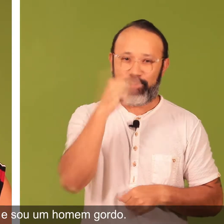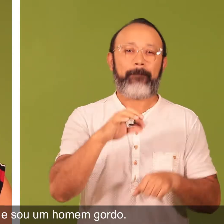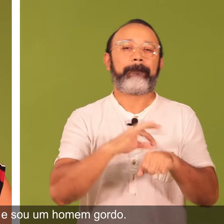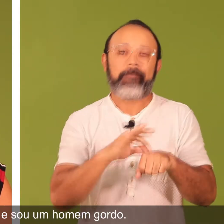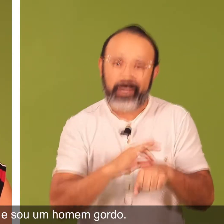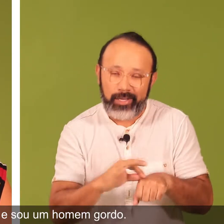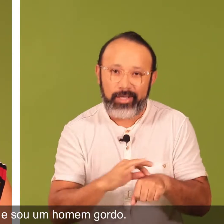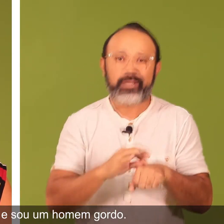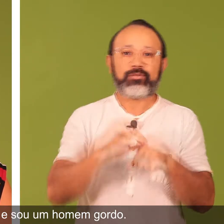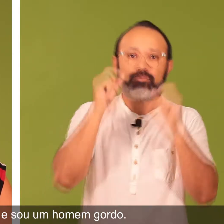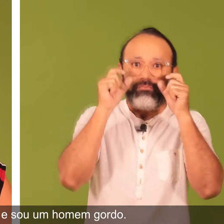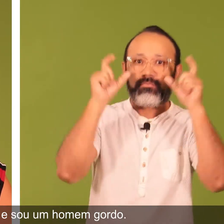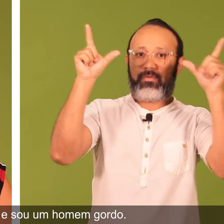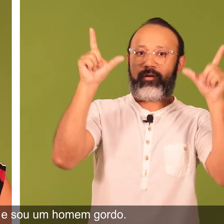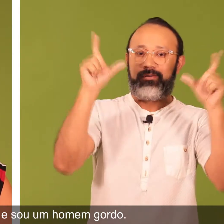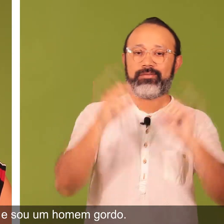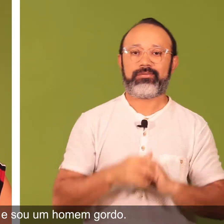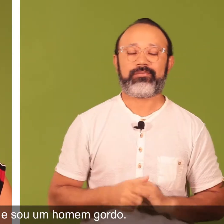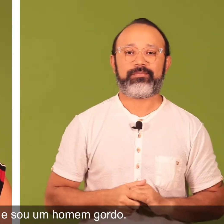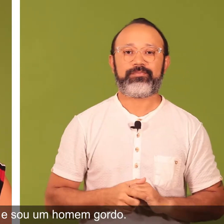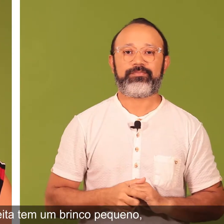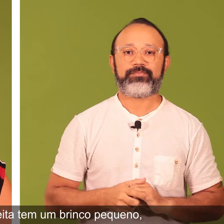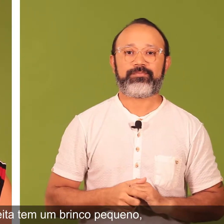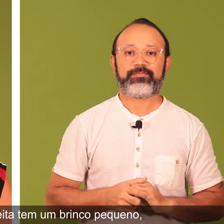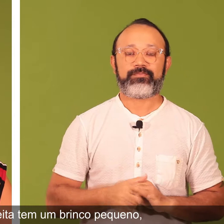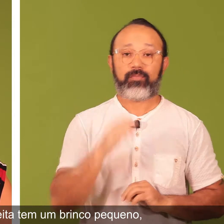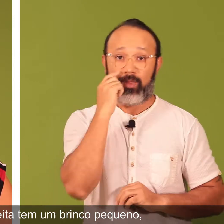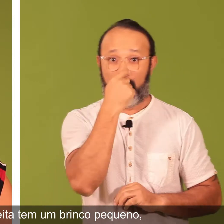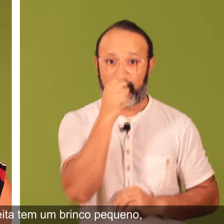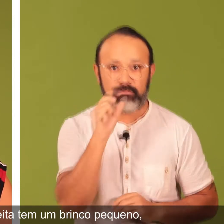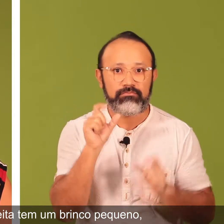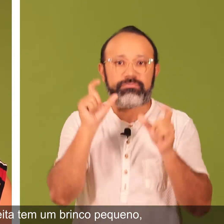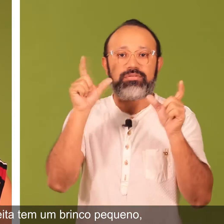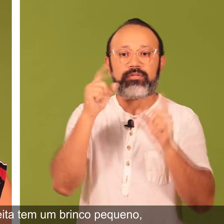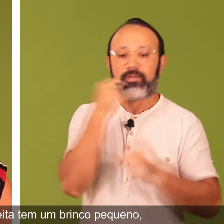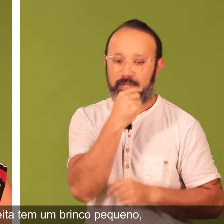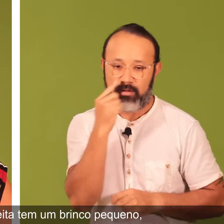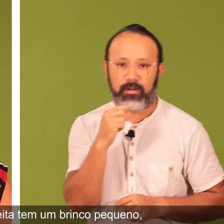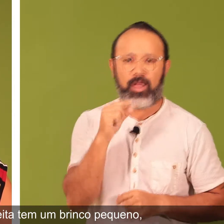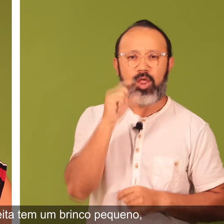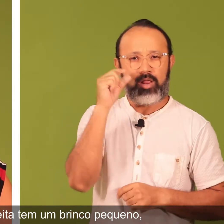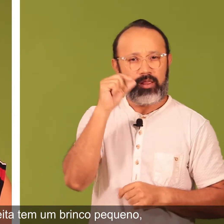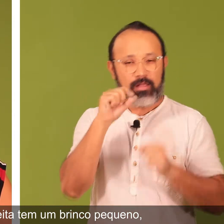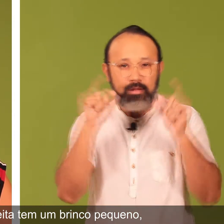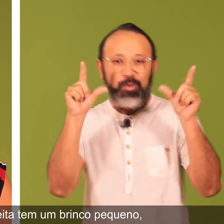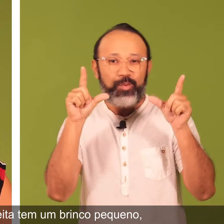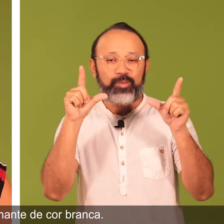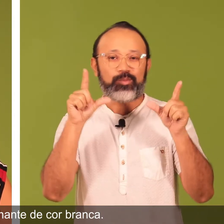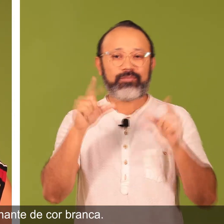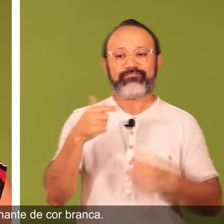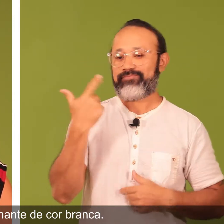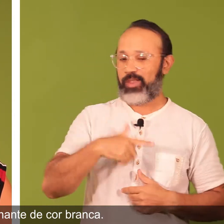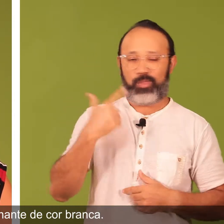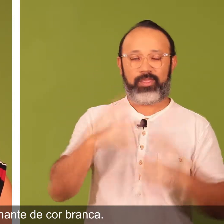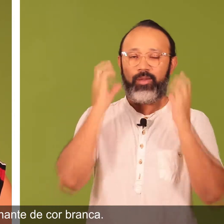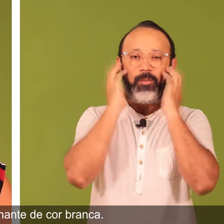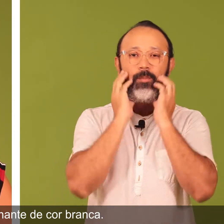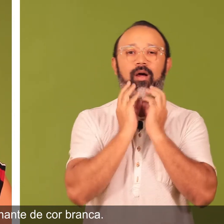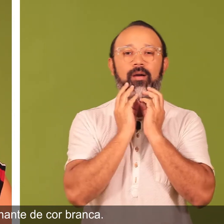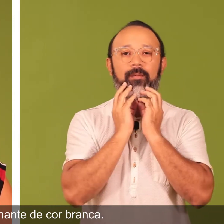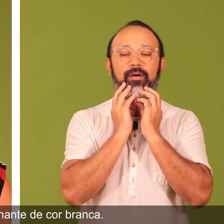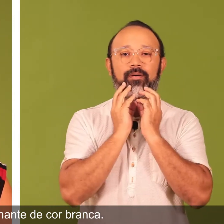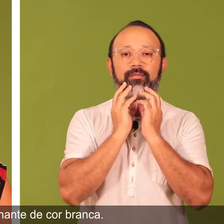estou sem barba e sou um homem gordo na minha orelha direita tem um brinco pequeno Redondo